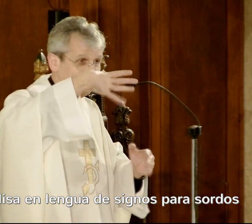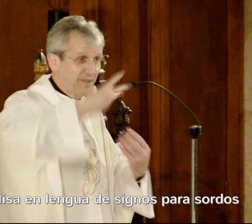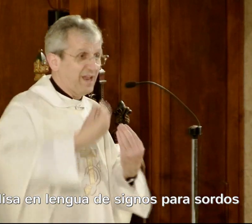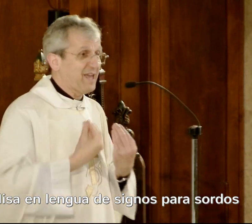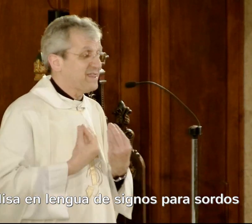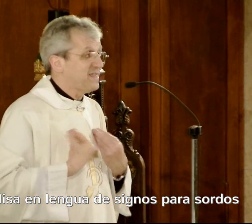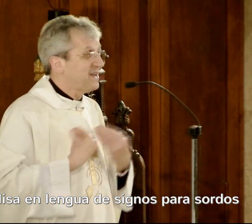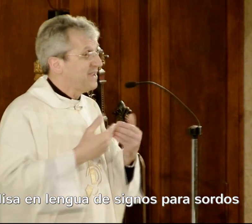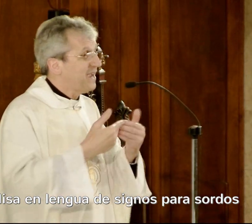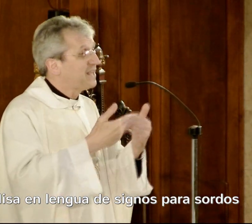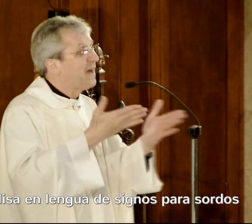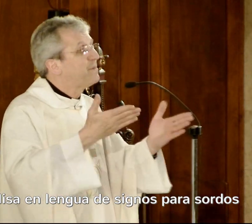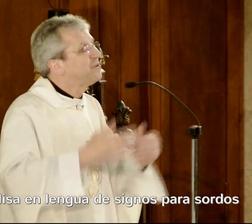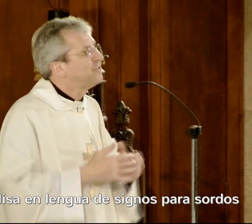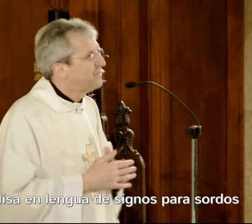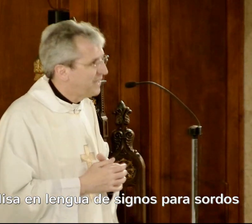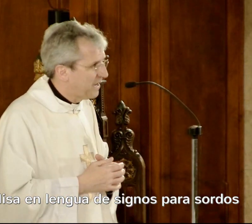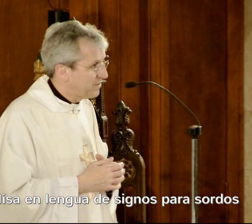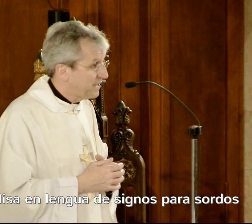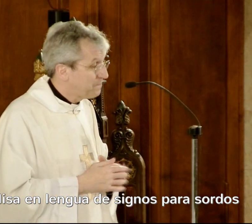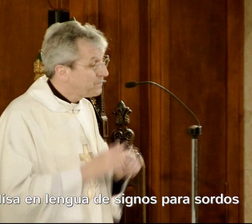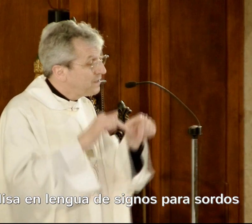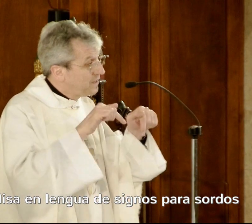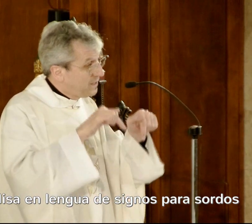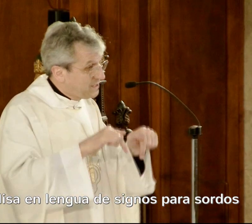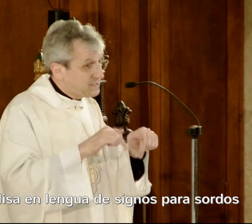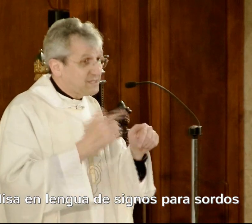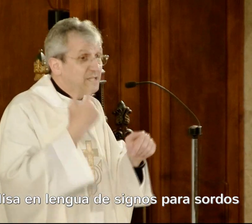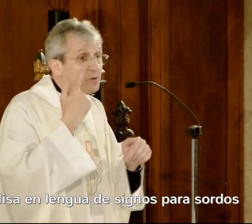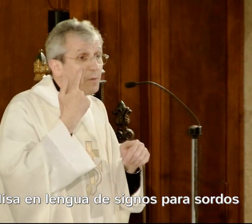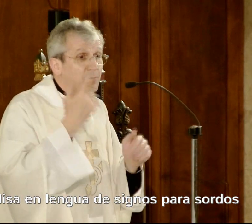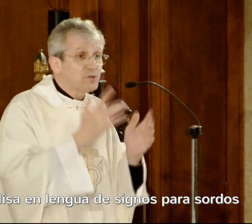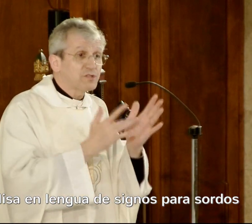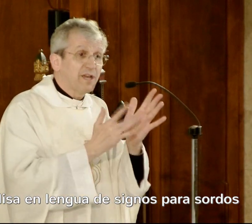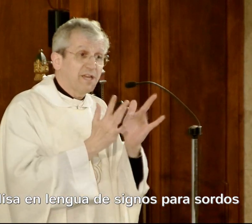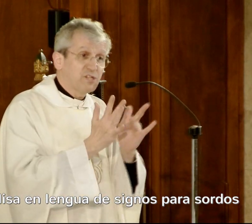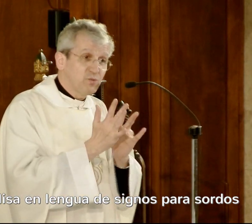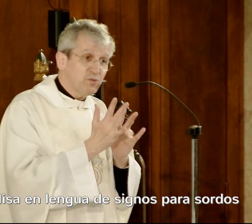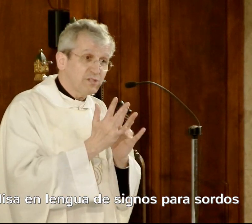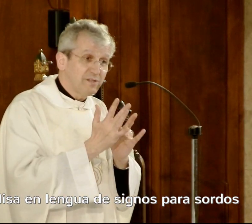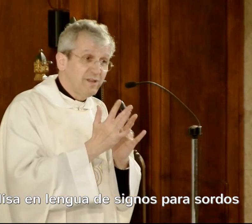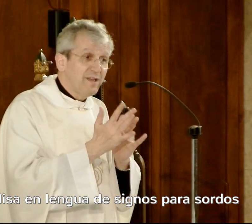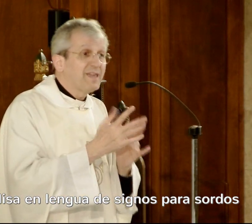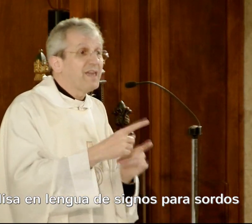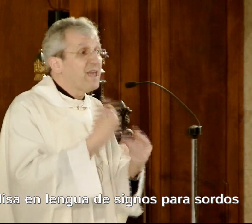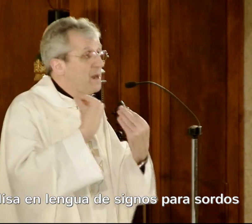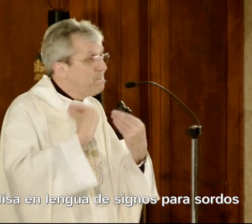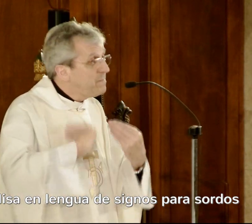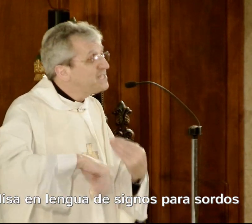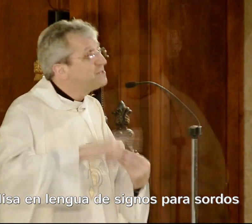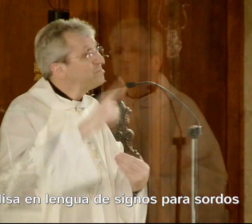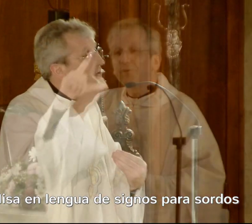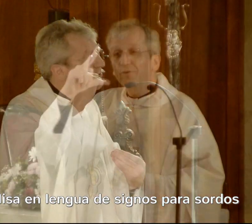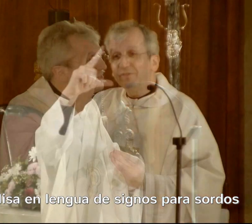de la gracia, el camino de la vida. Y es así como vemos Jesús que el mismo